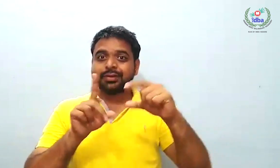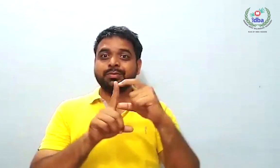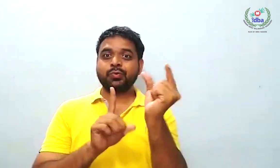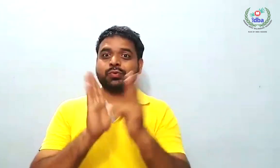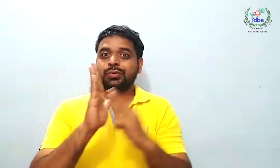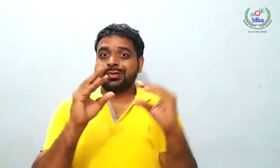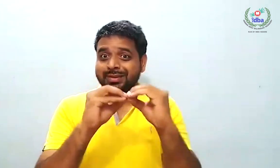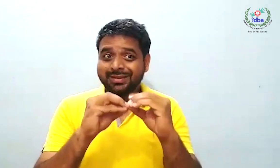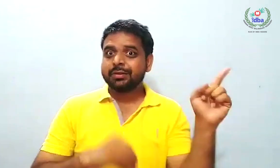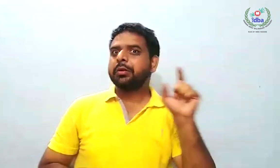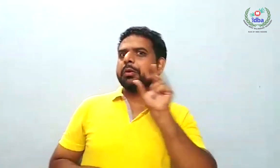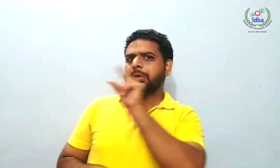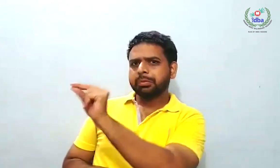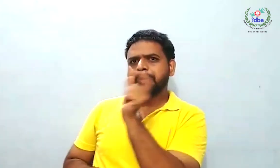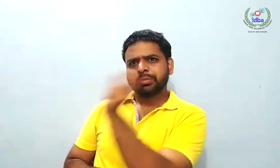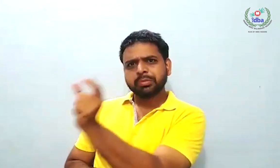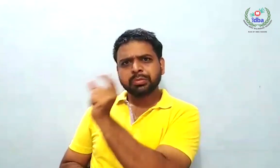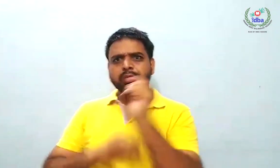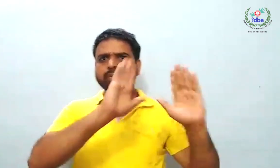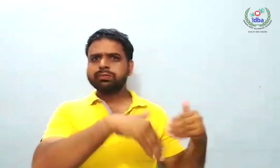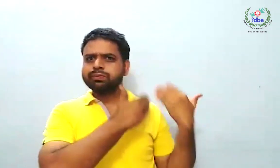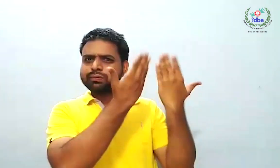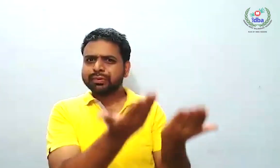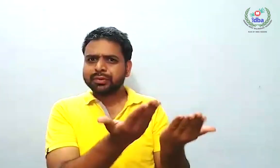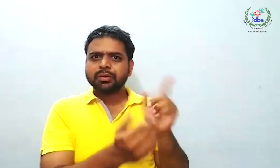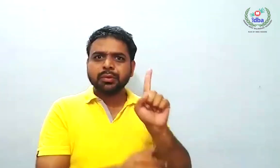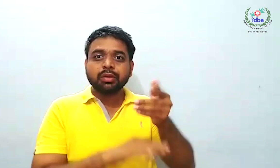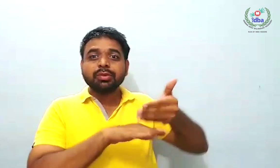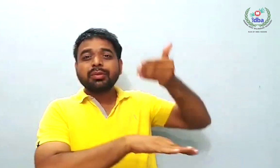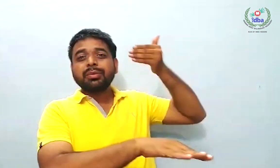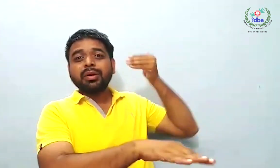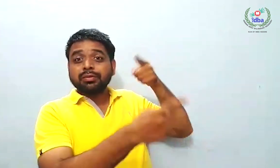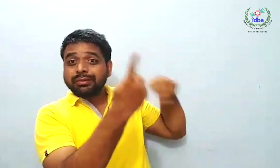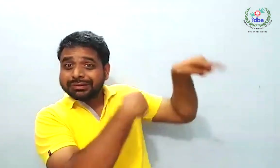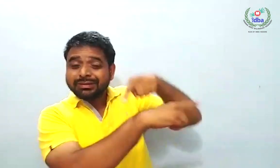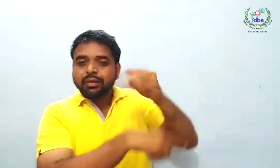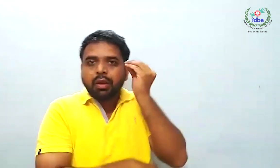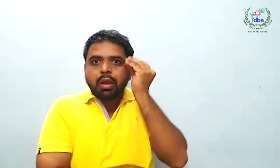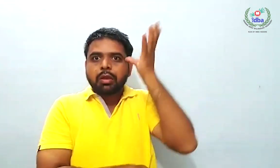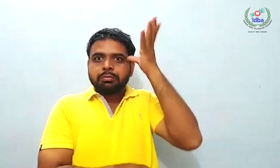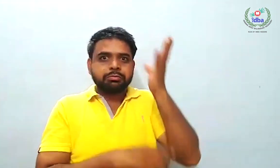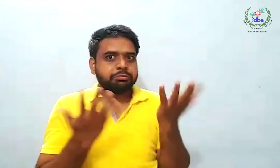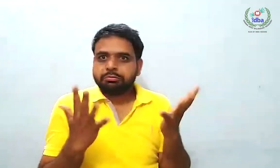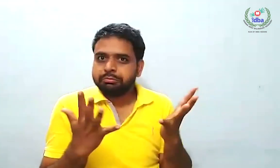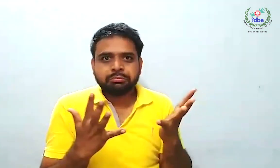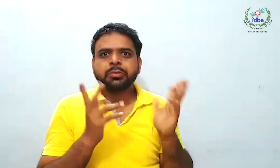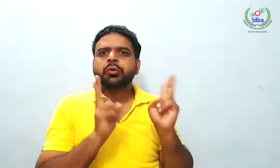डम्ब। और ये चलता आ रहा है कई सालों से। पर बहुत पहले की बात अगर मैं बताऊं तो जागरूकता नहीं